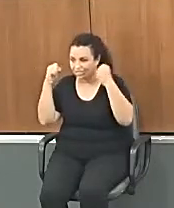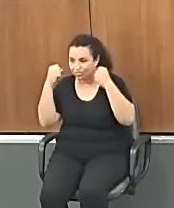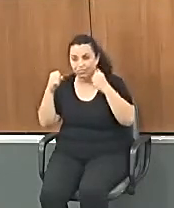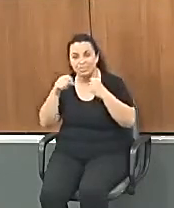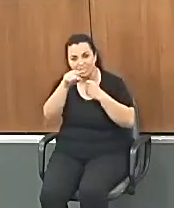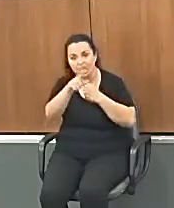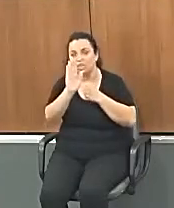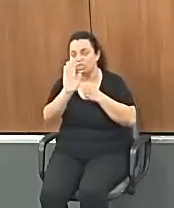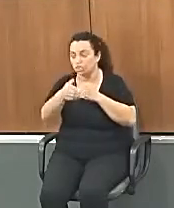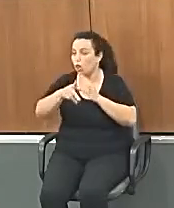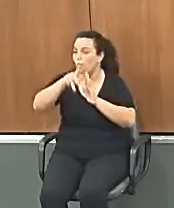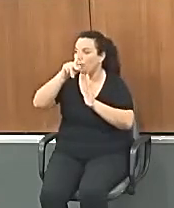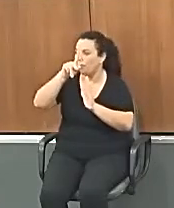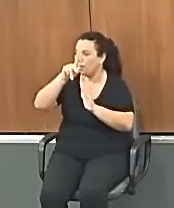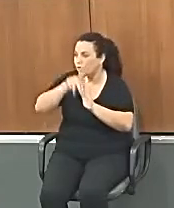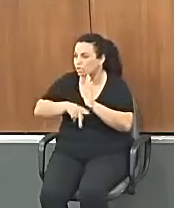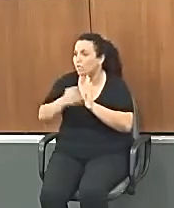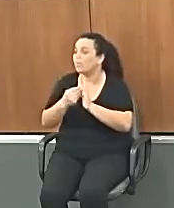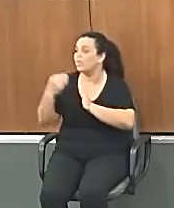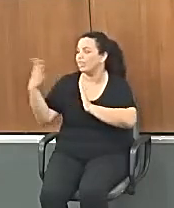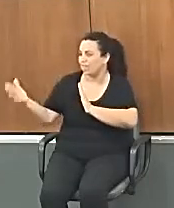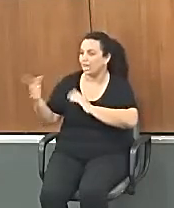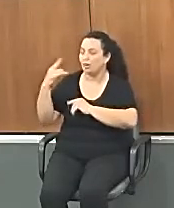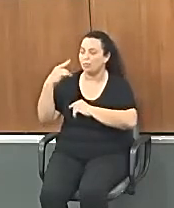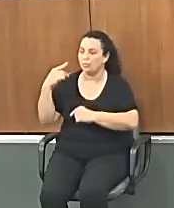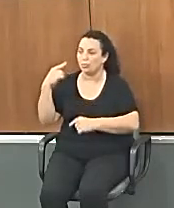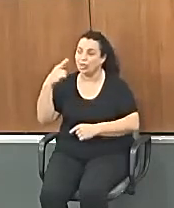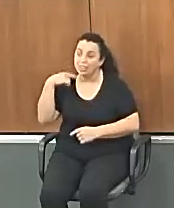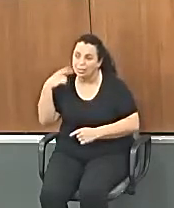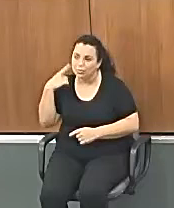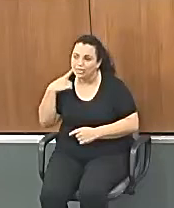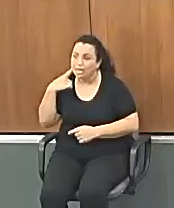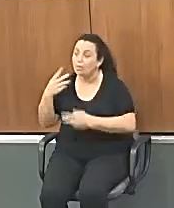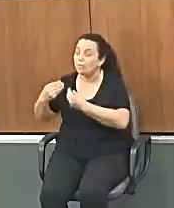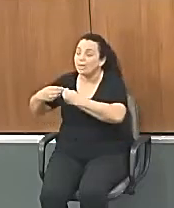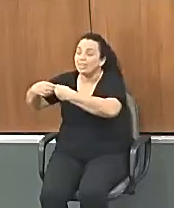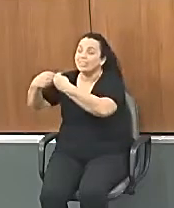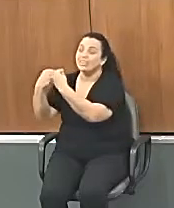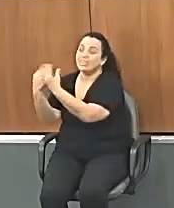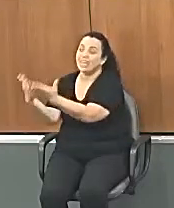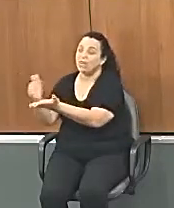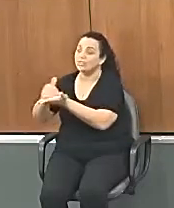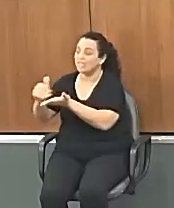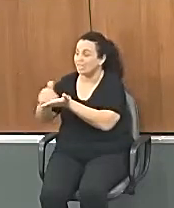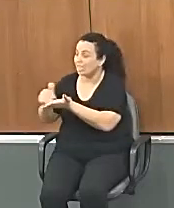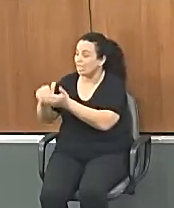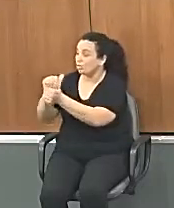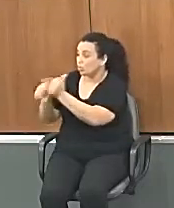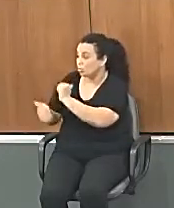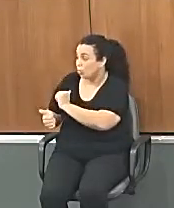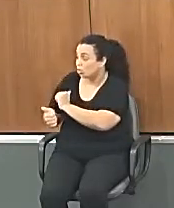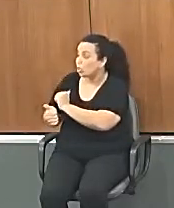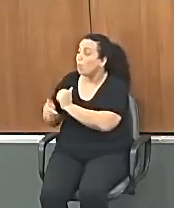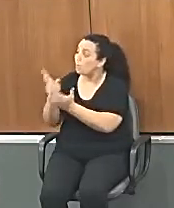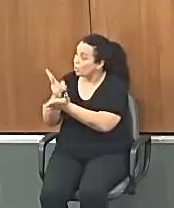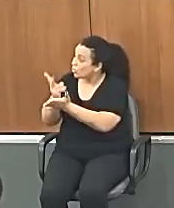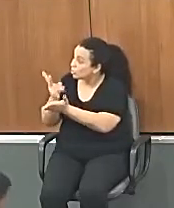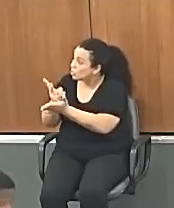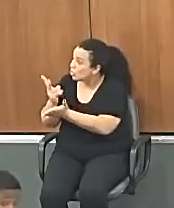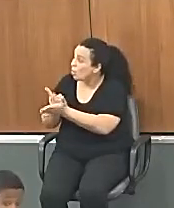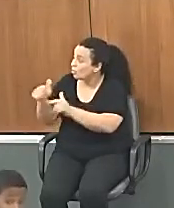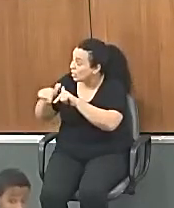deputado para que leve pelo secretário de esporte né pra que desenvolva esse trabalho que está começando hoje